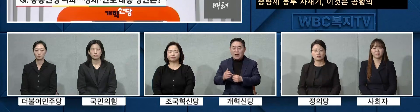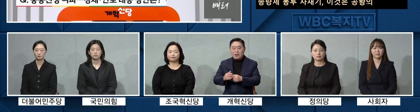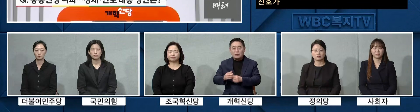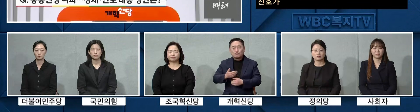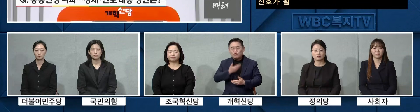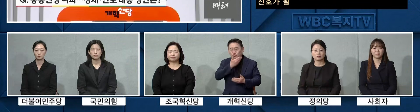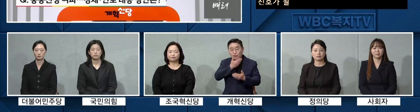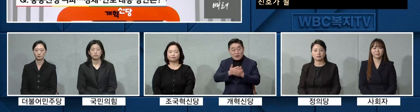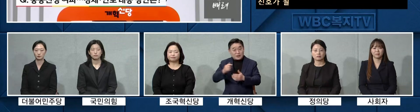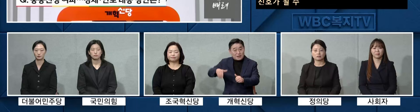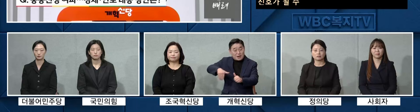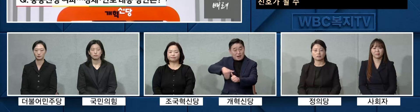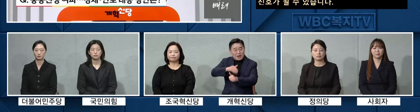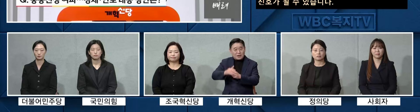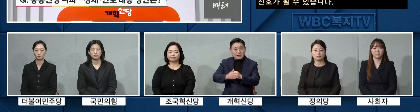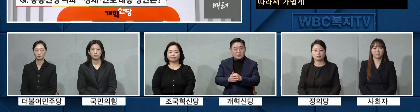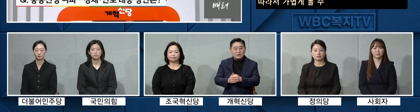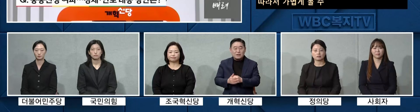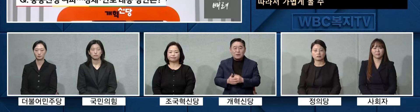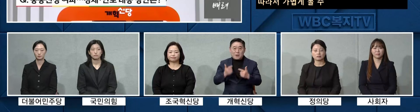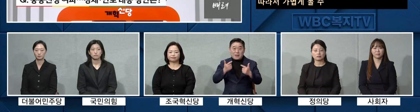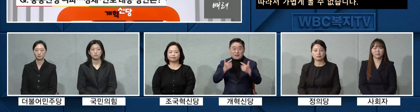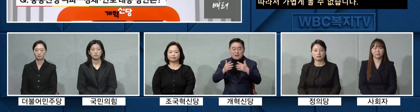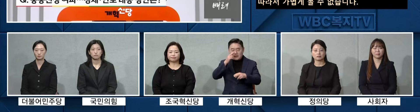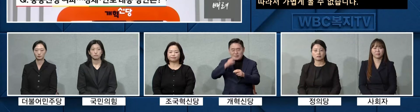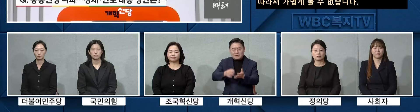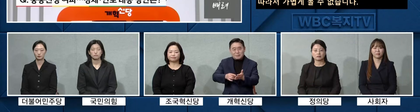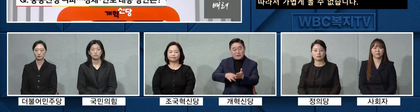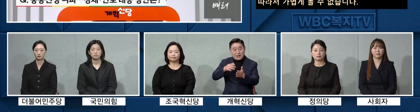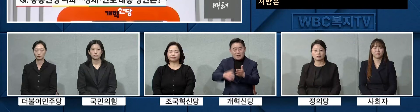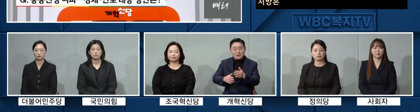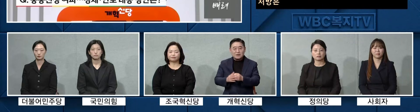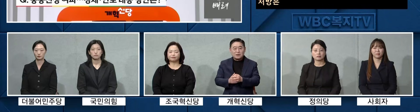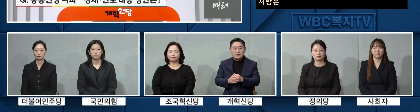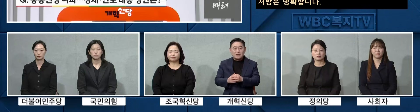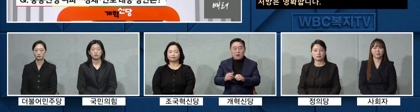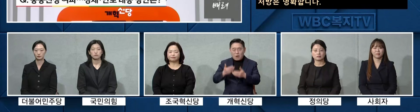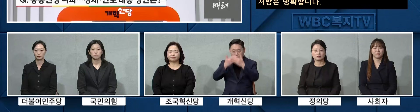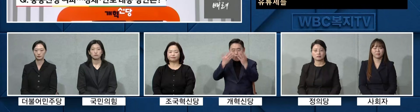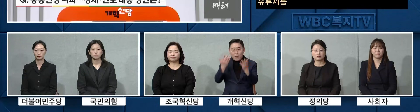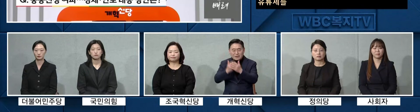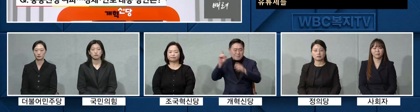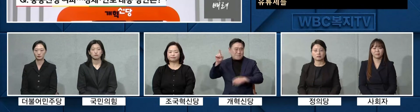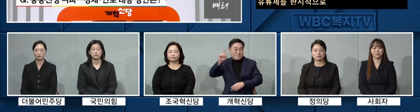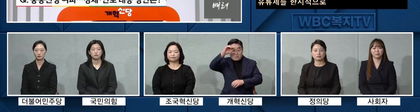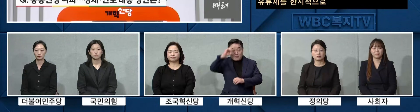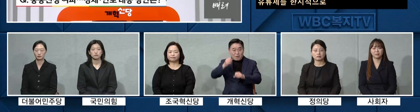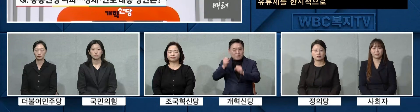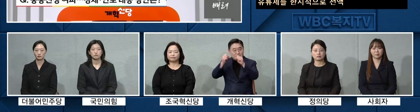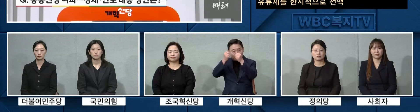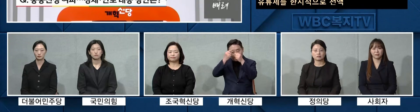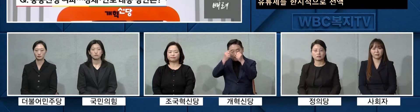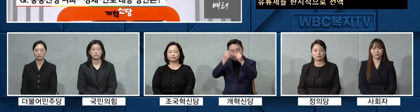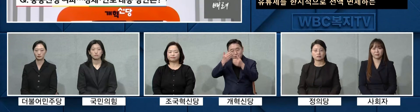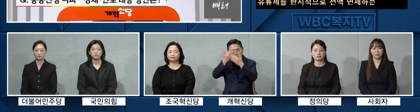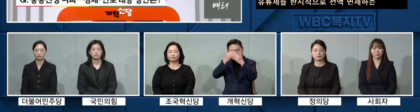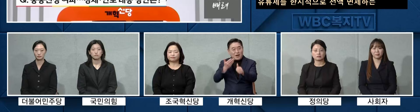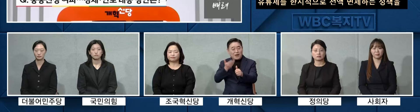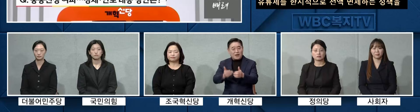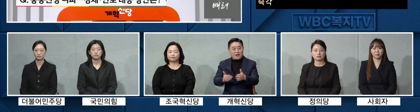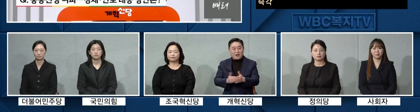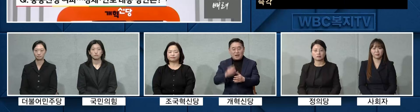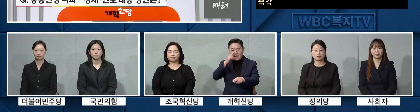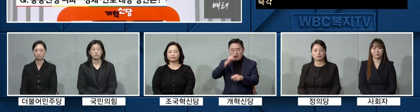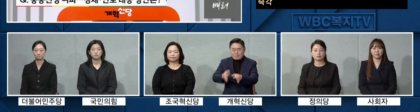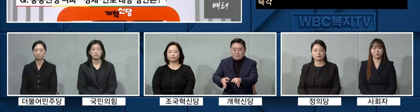없습니다. 처방은 명확합니다. 유류세를 한시적으로 전액 면제하는 정책을 즉각 시행해야 됩니다.